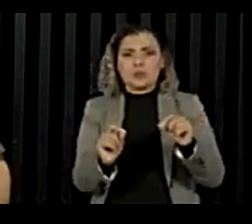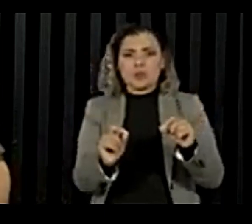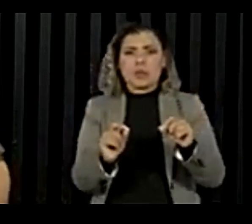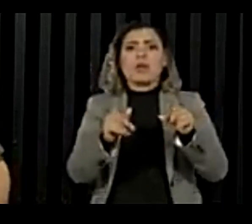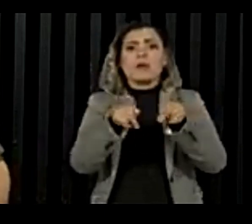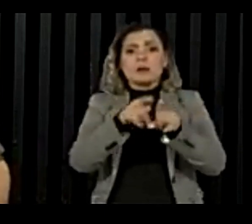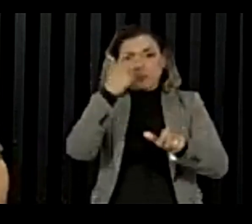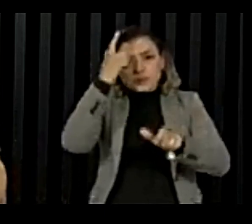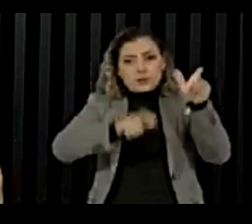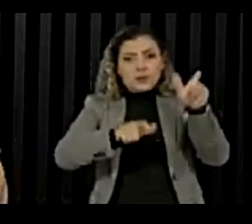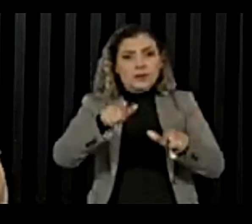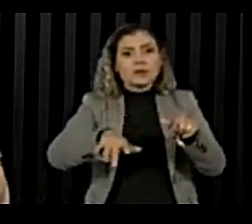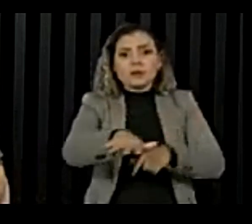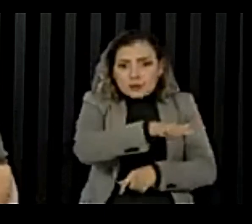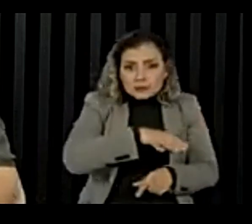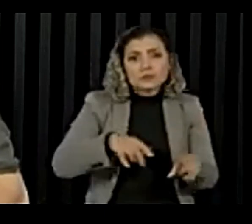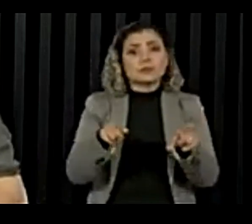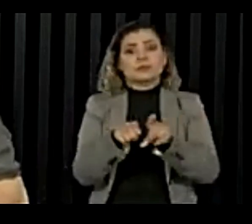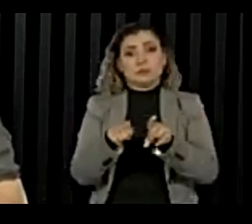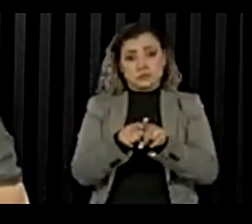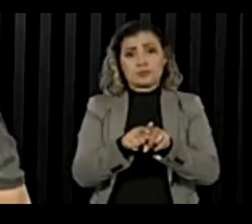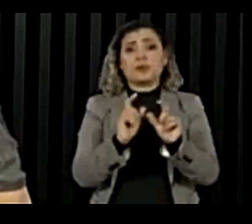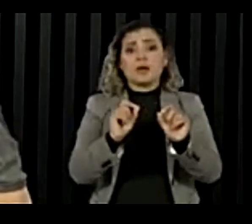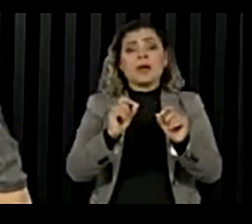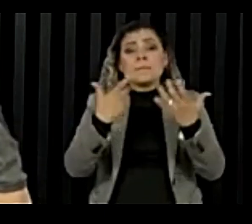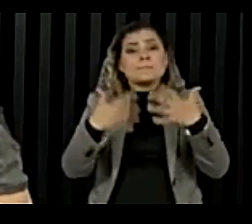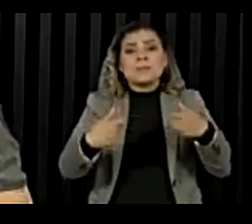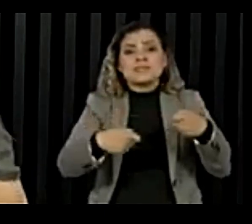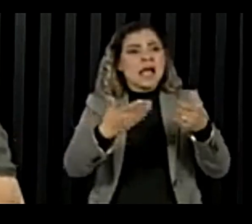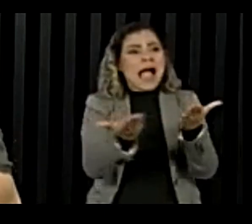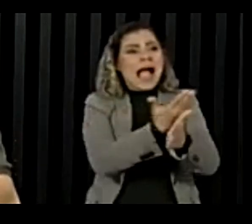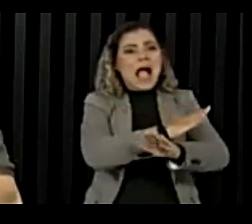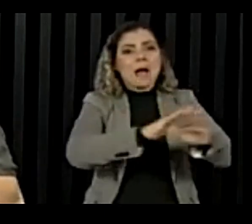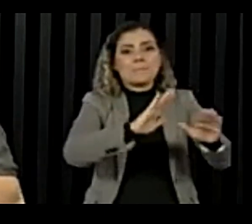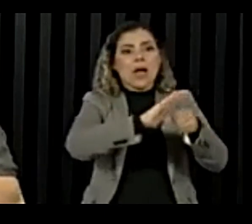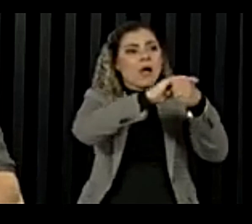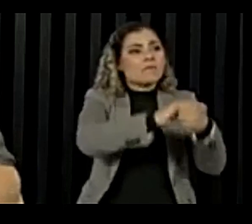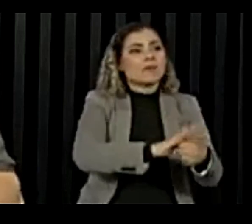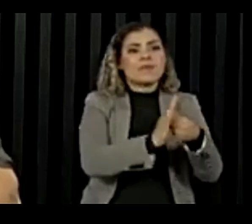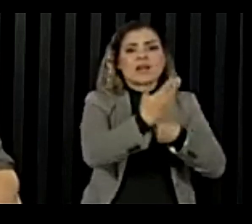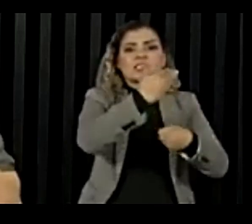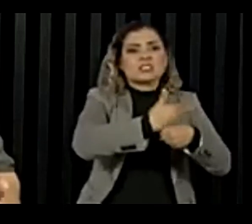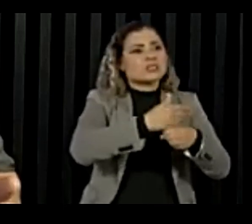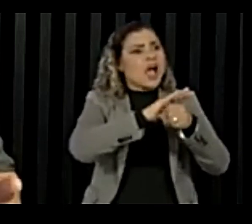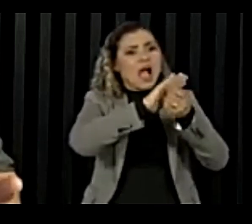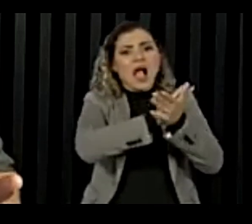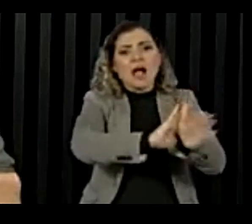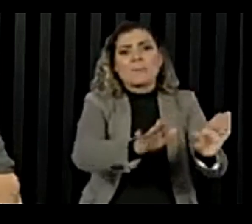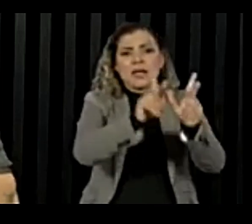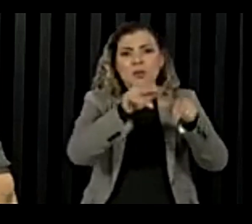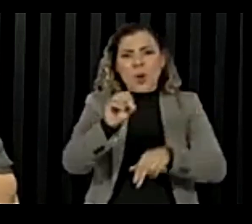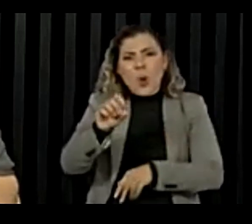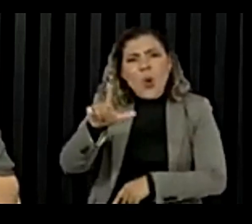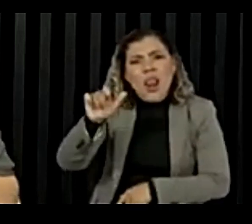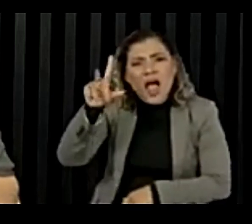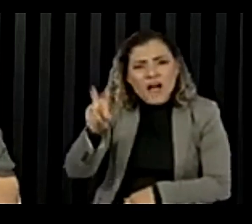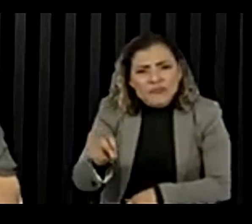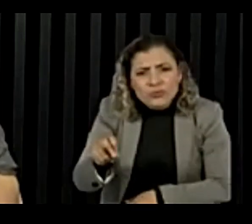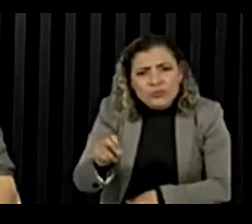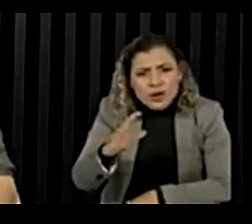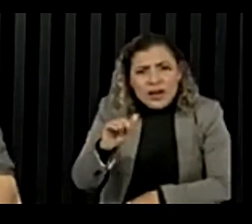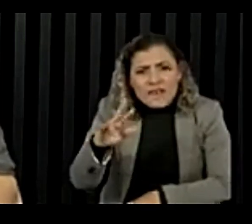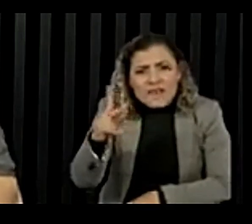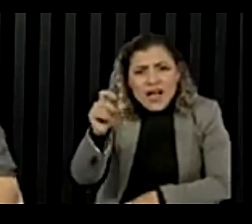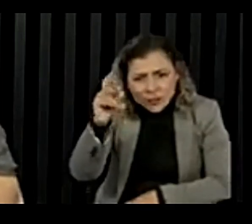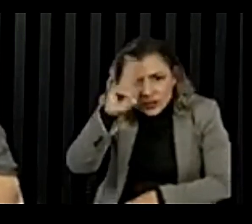obscurantistas e negacionistas precisam ser desmascarados. Ignorá-los, como a gente fez com Olavo de Carvalho durante décadas,